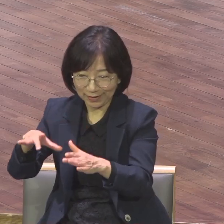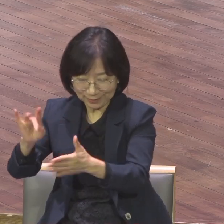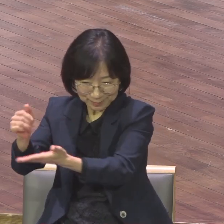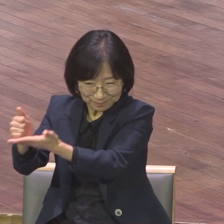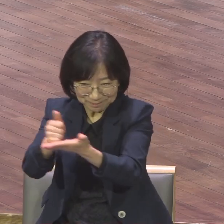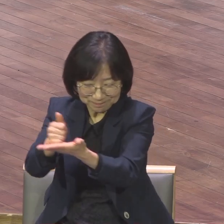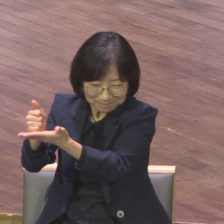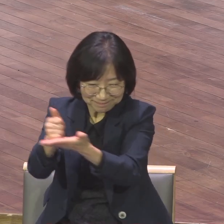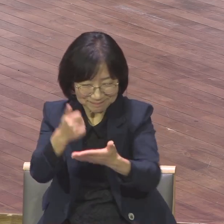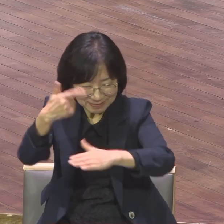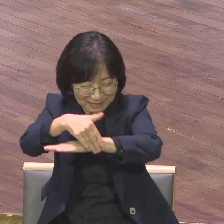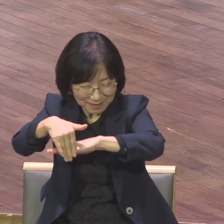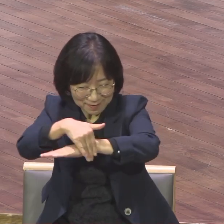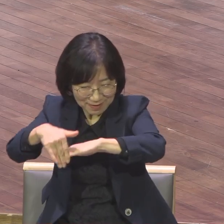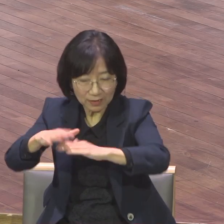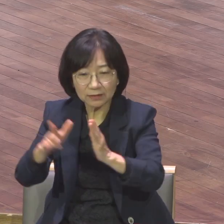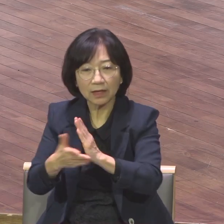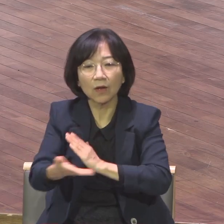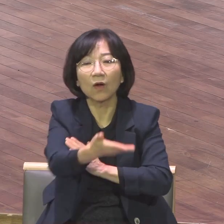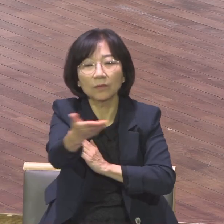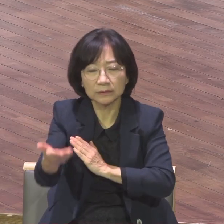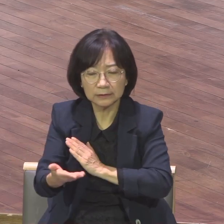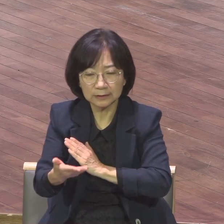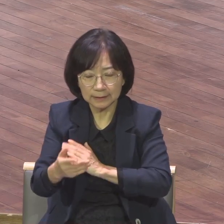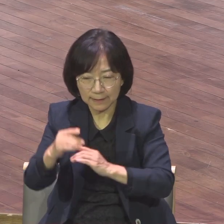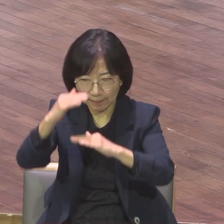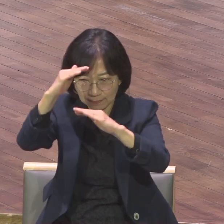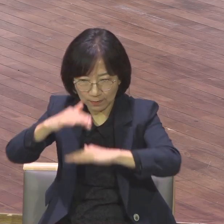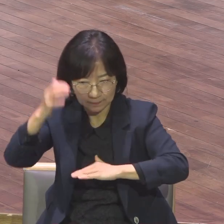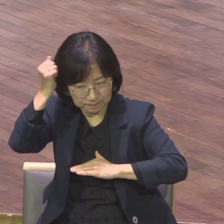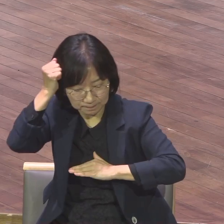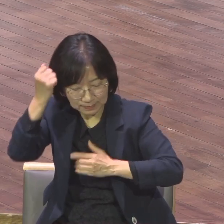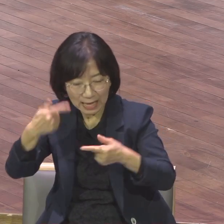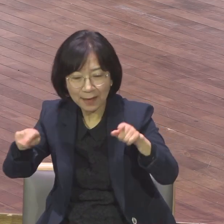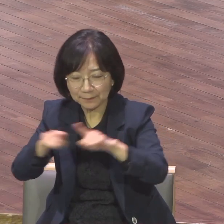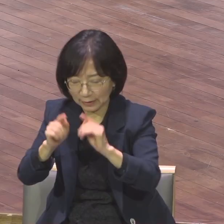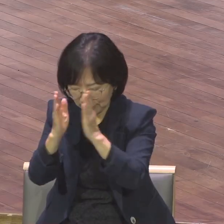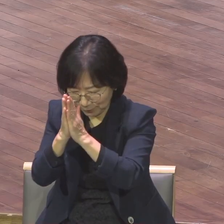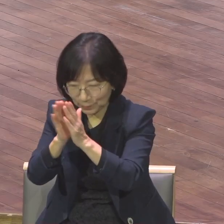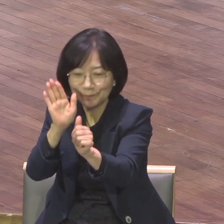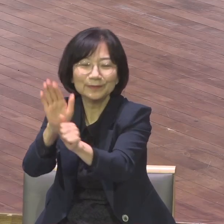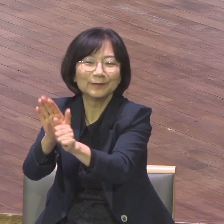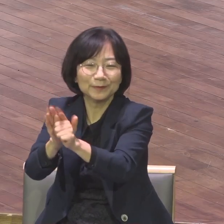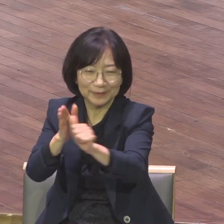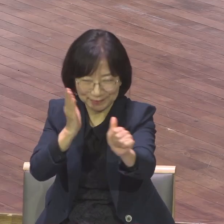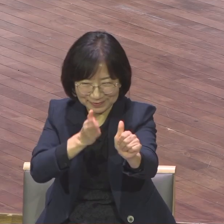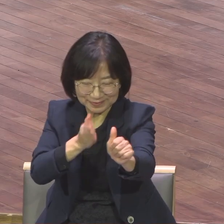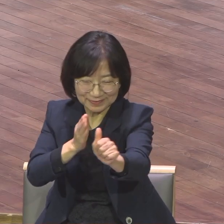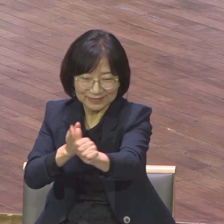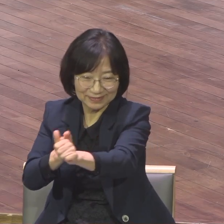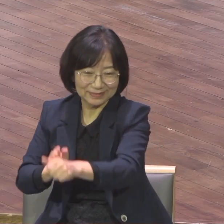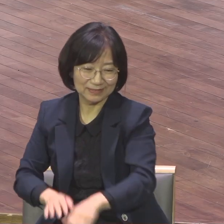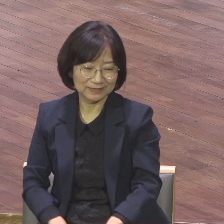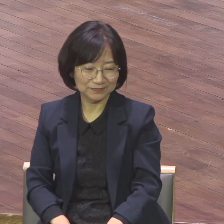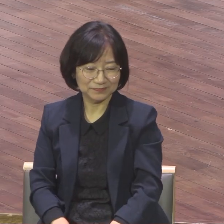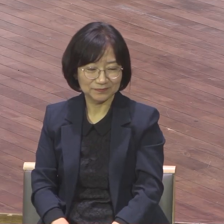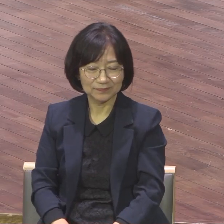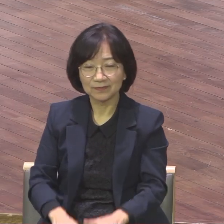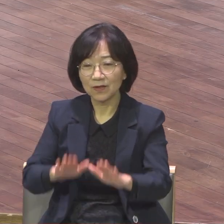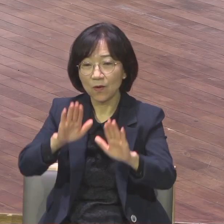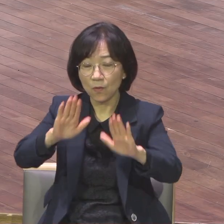함께 나누는 이런 시간들 되기를 바랍니다. 자, 오늘 본문 말씀은 1차적으로